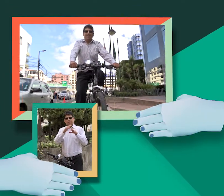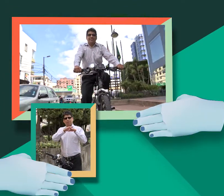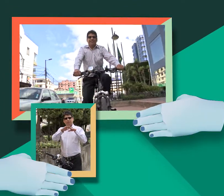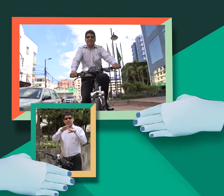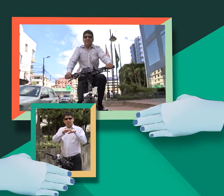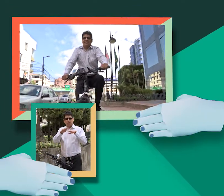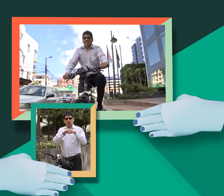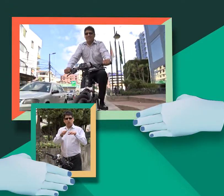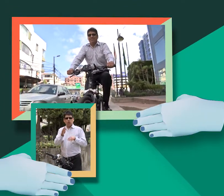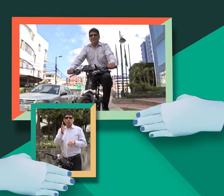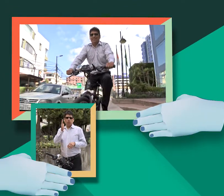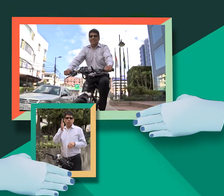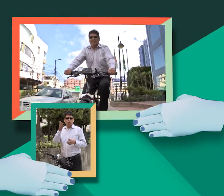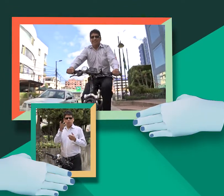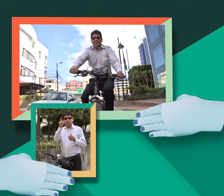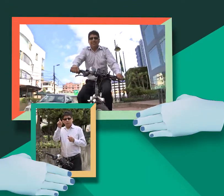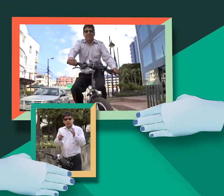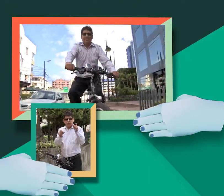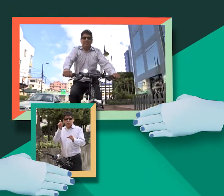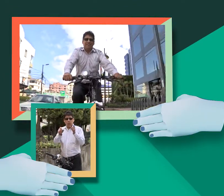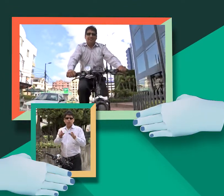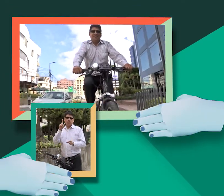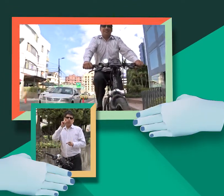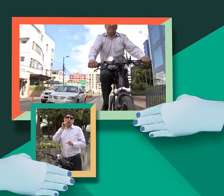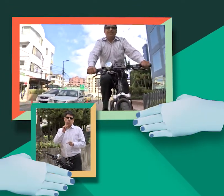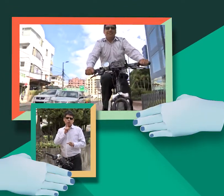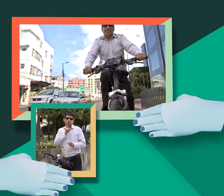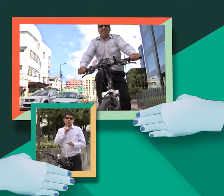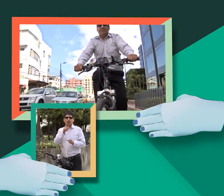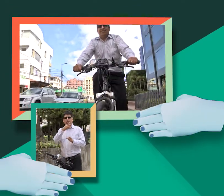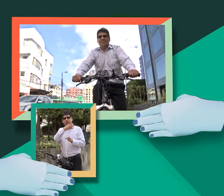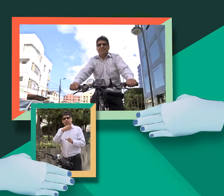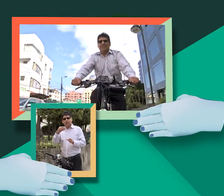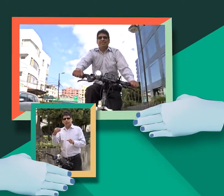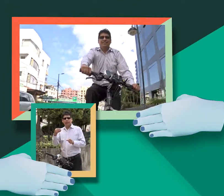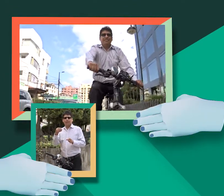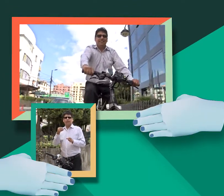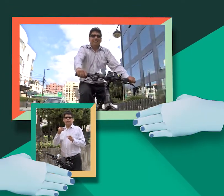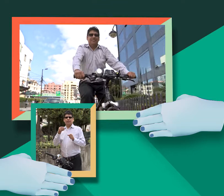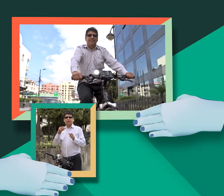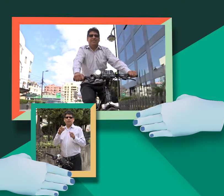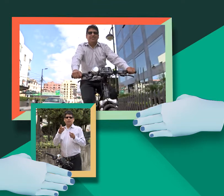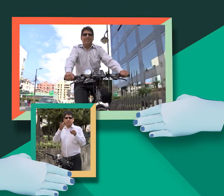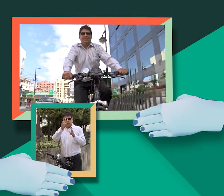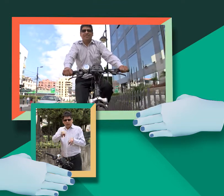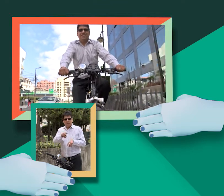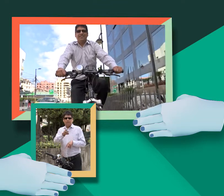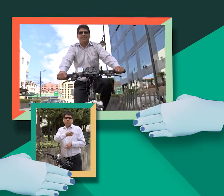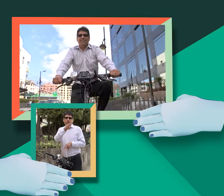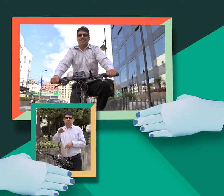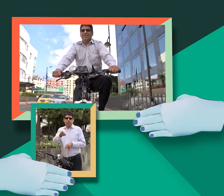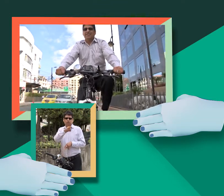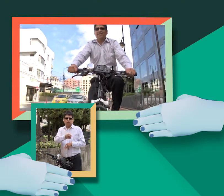personas sordas personas hipoacúsicas que me están viendo